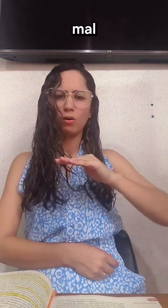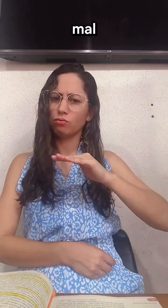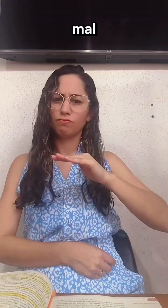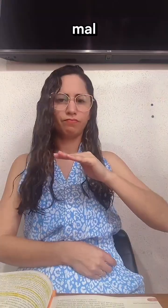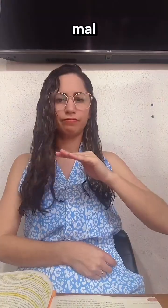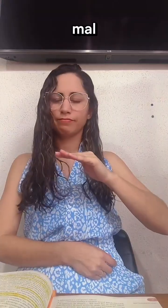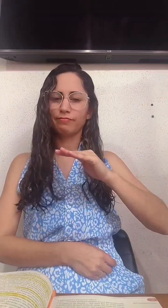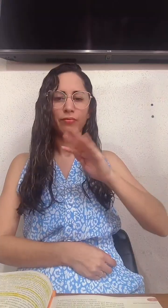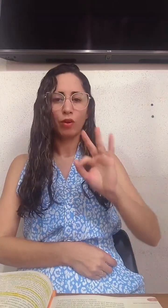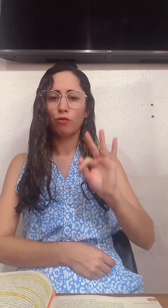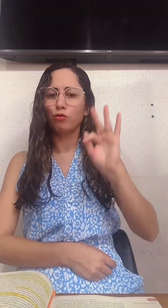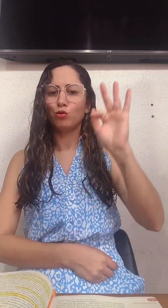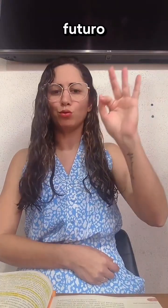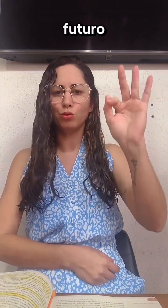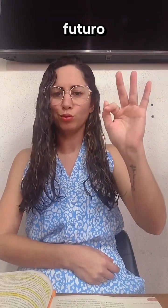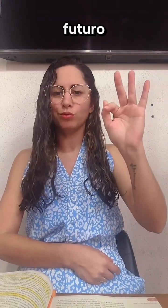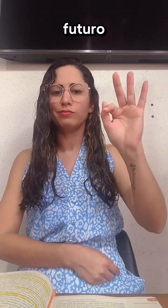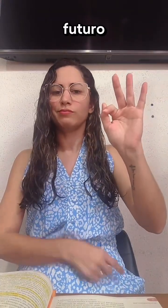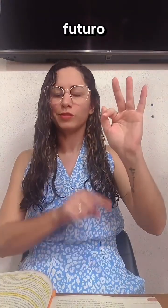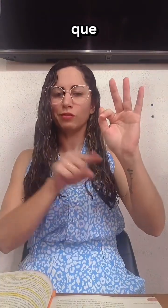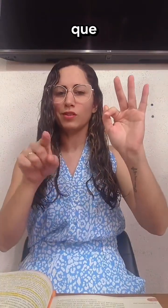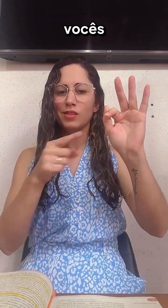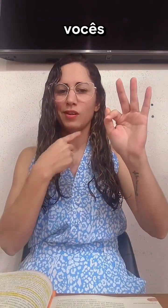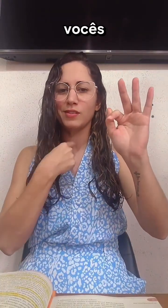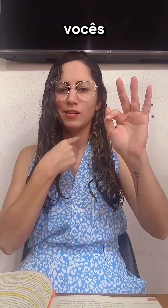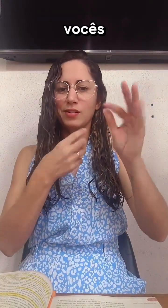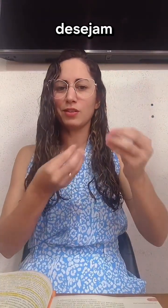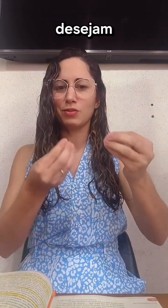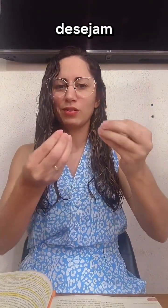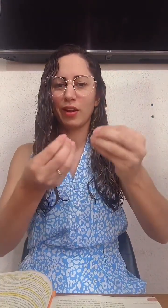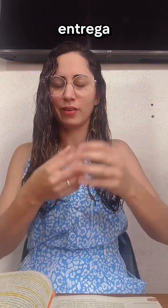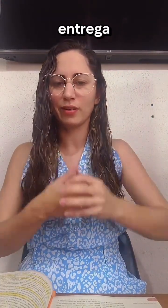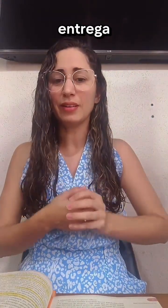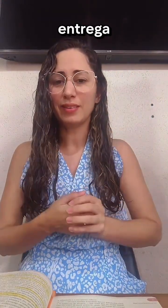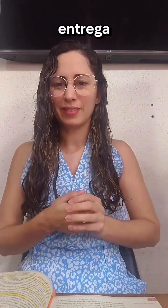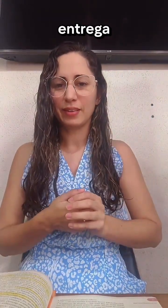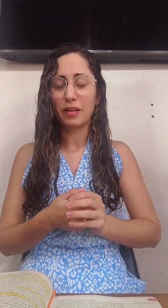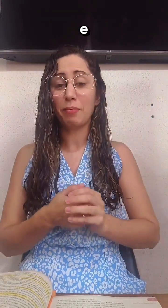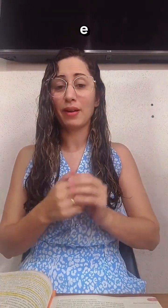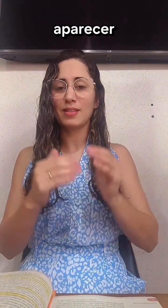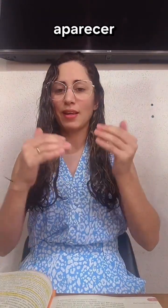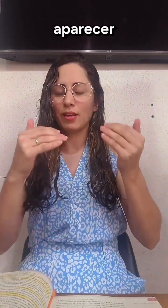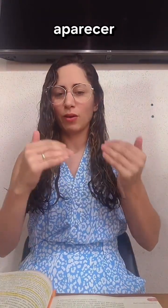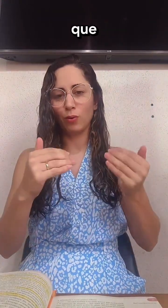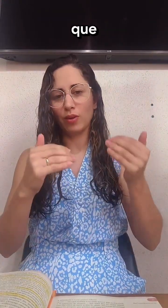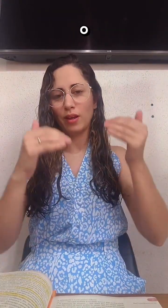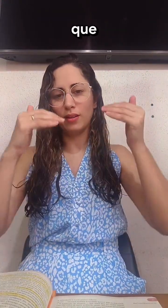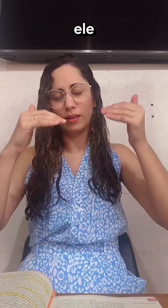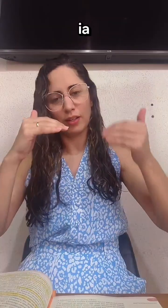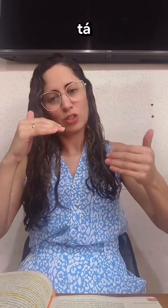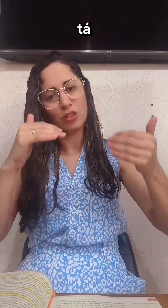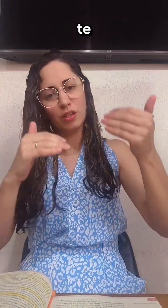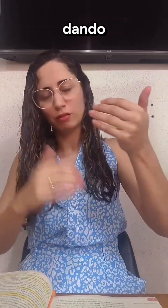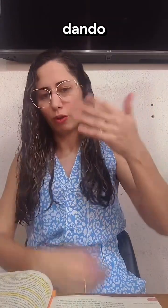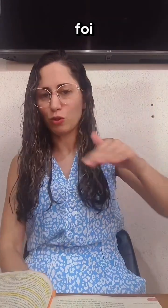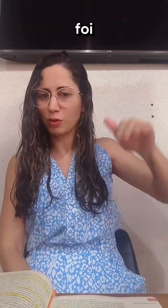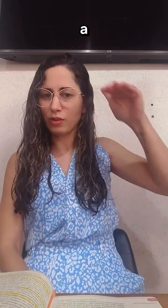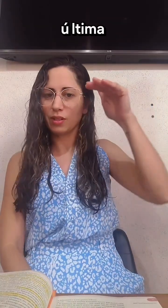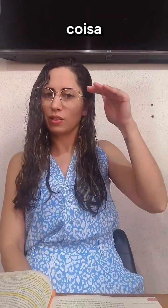mal, futuro que vocês desejam entrega. E aparecer que o que ele ia estar te dando foi a última coisa que ele